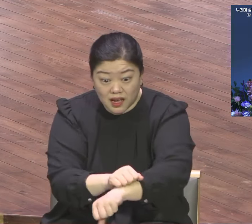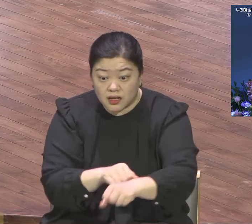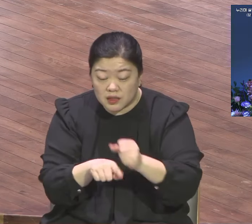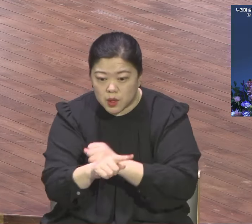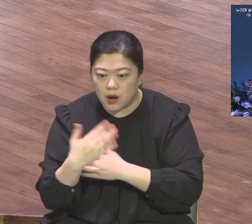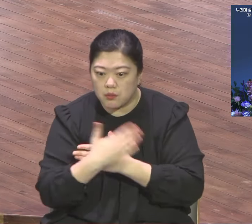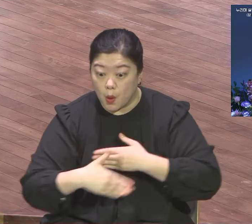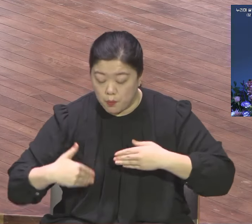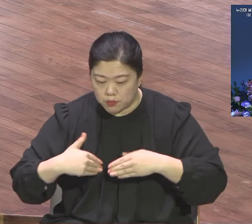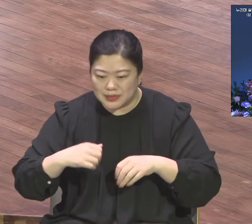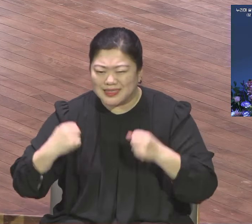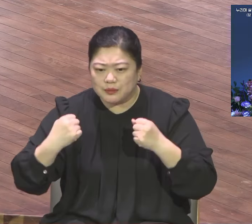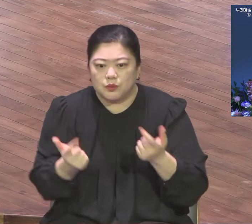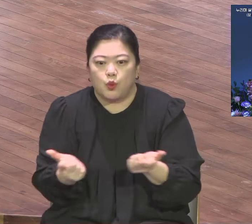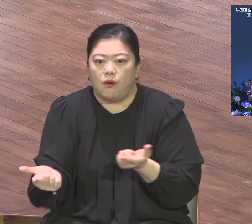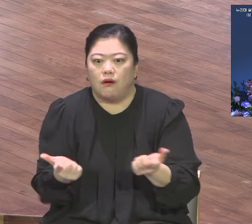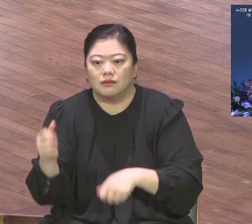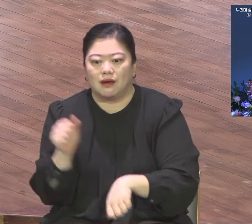낙법을 하기 때문에